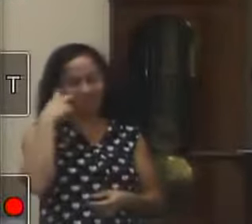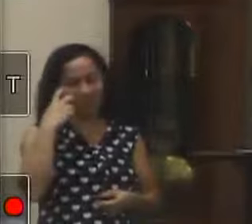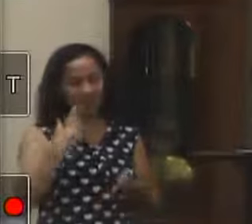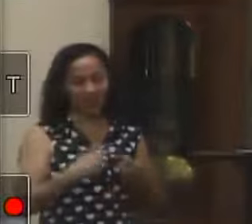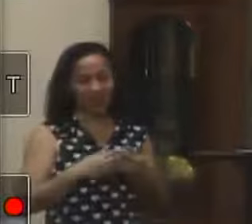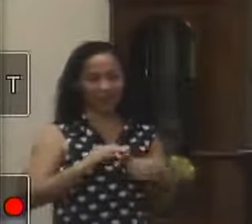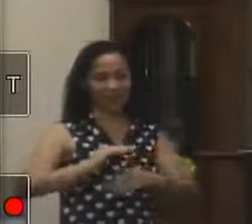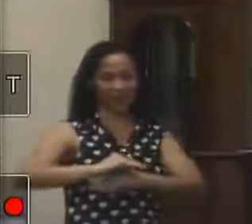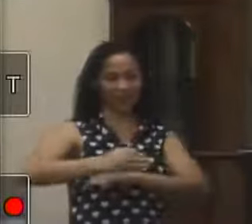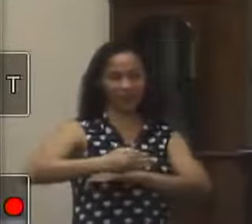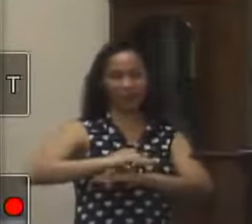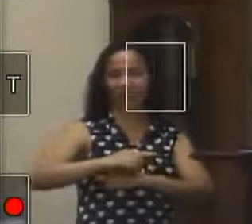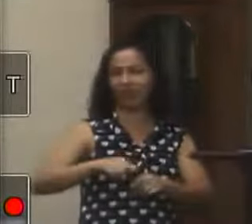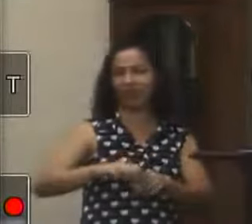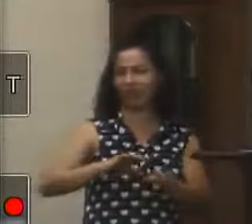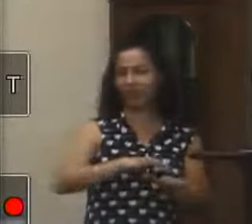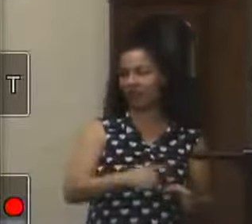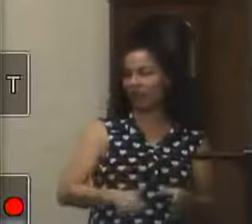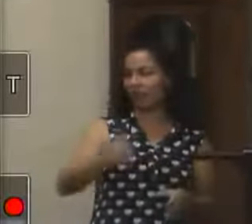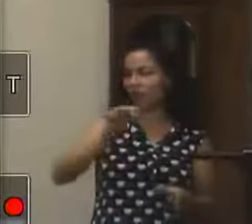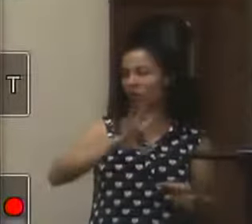ou tem que tirar eles.